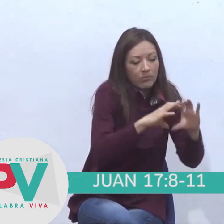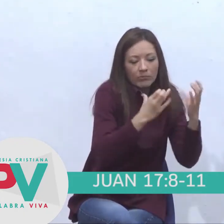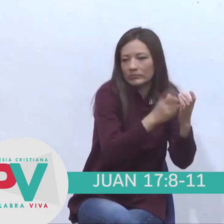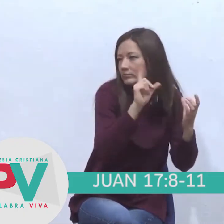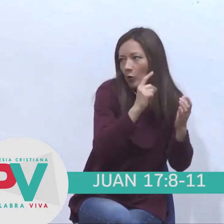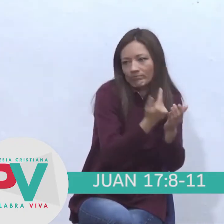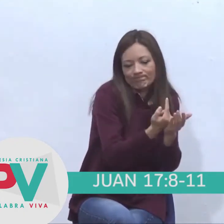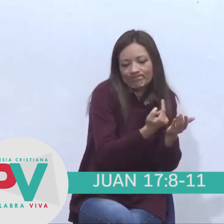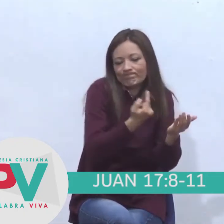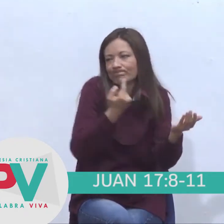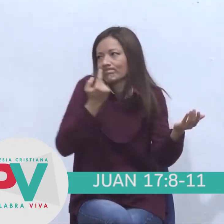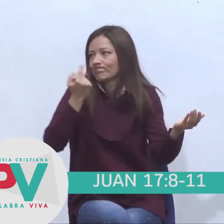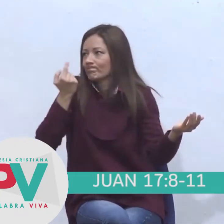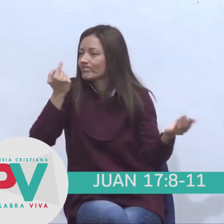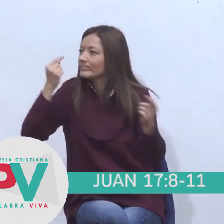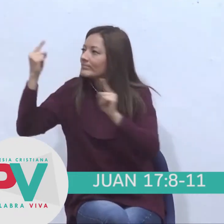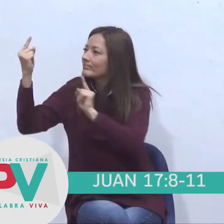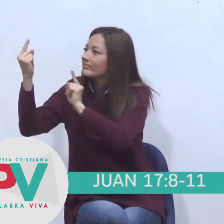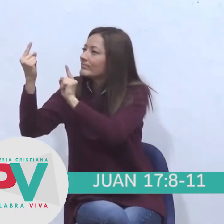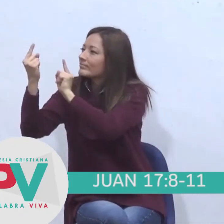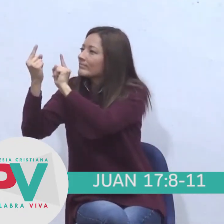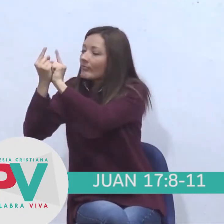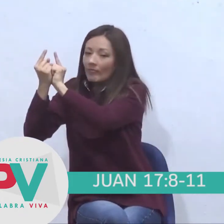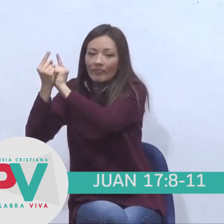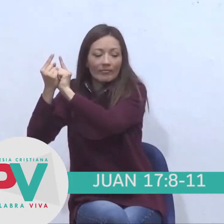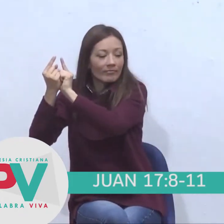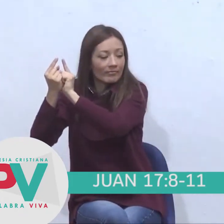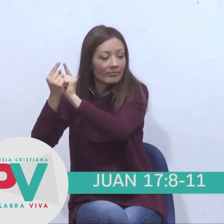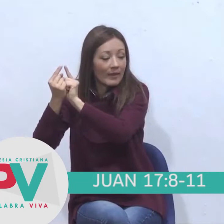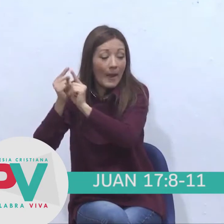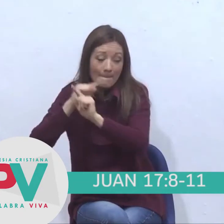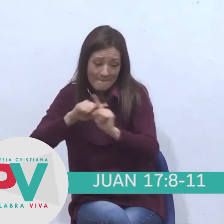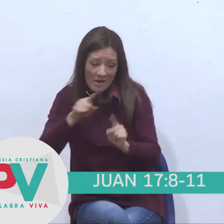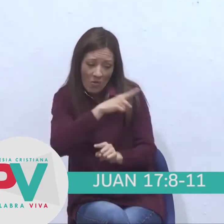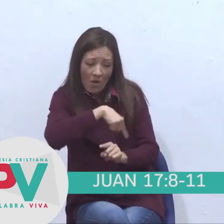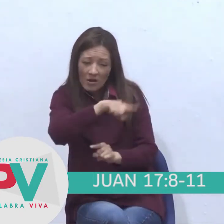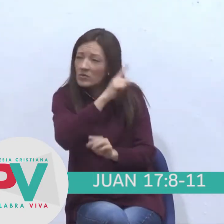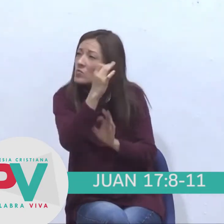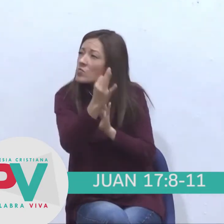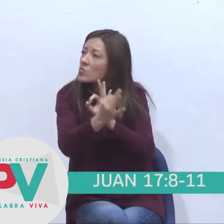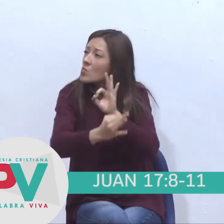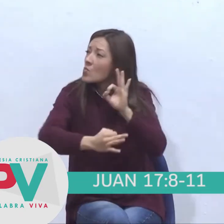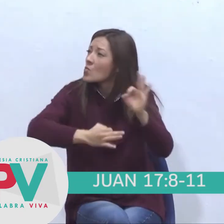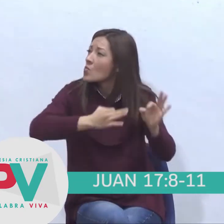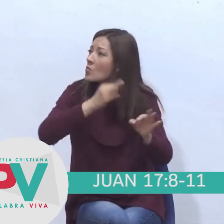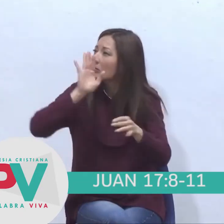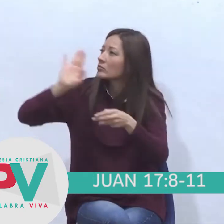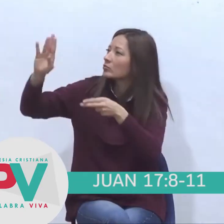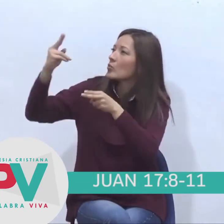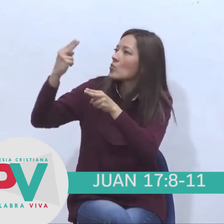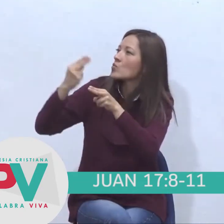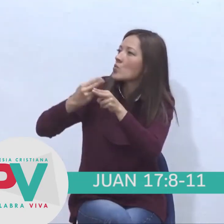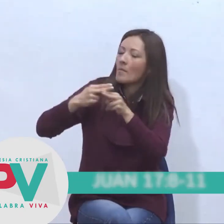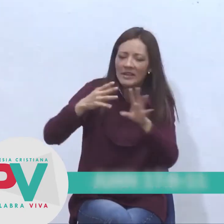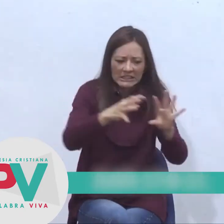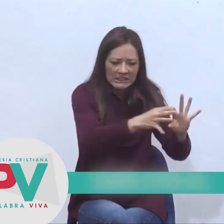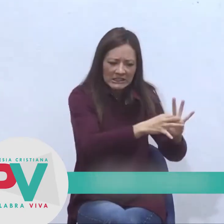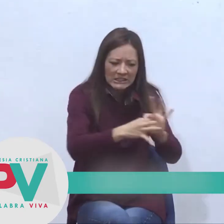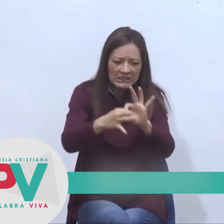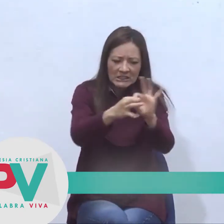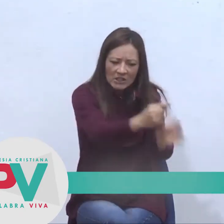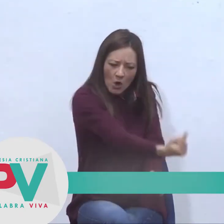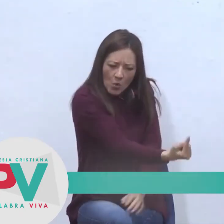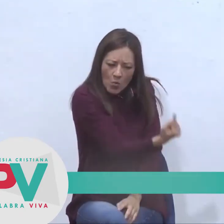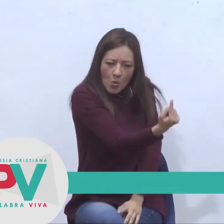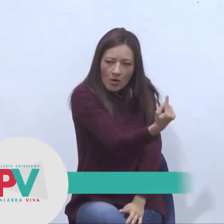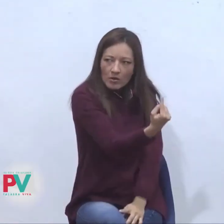ti. Padre Santo, a los que me has dado, guárdalos en tu nombre, para que sean uno, así